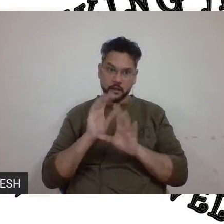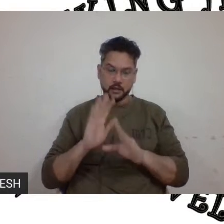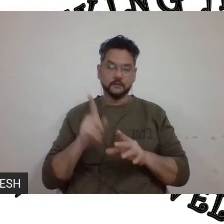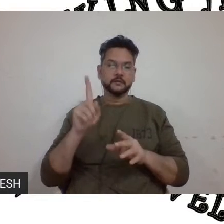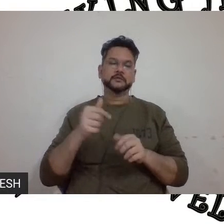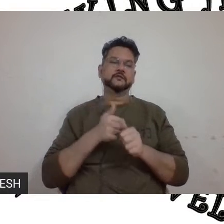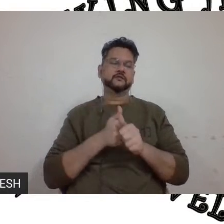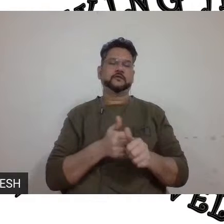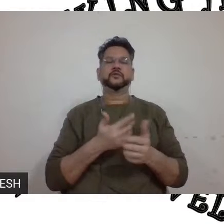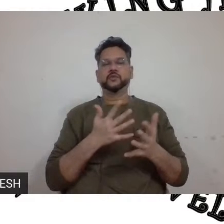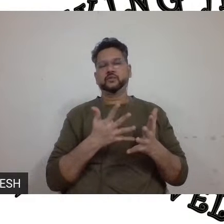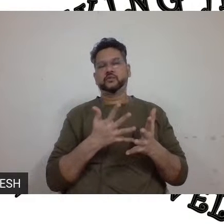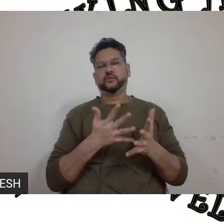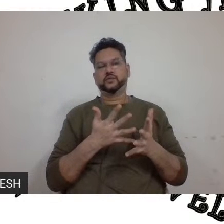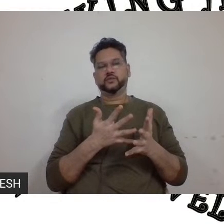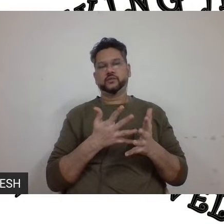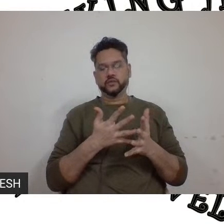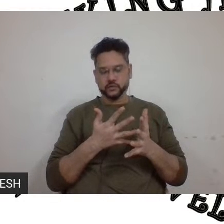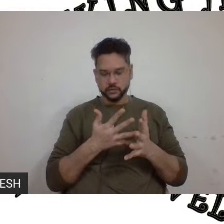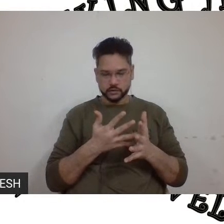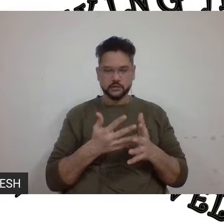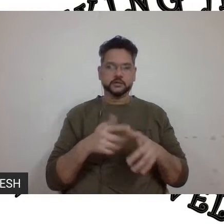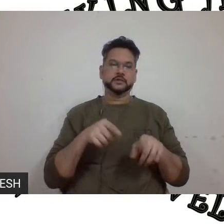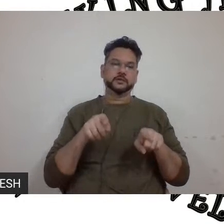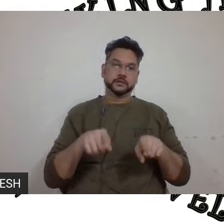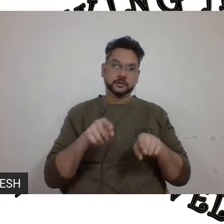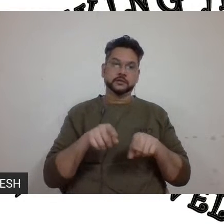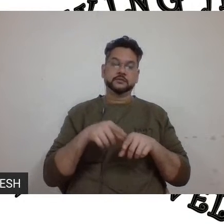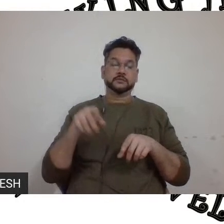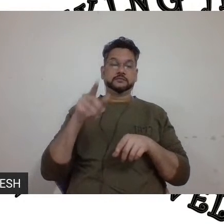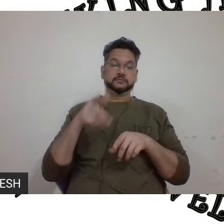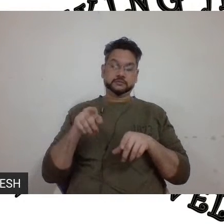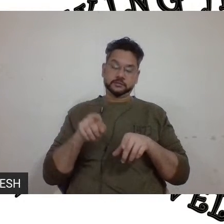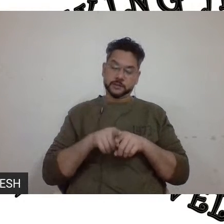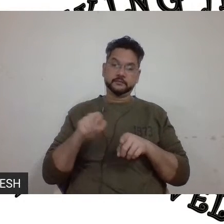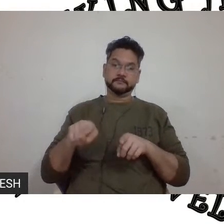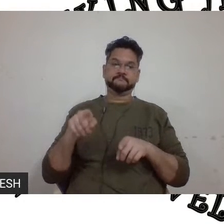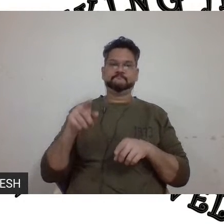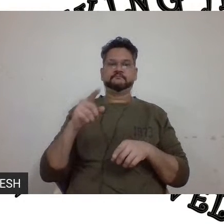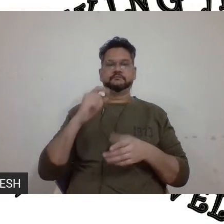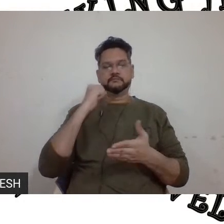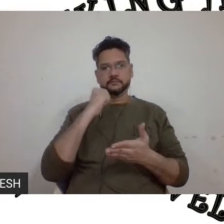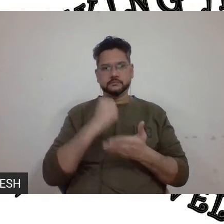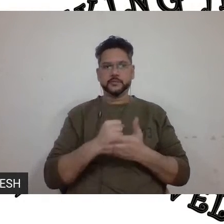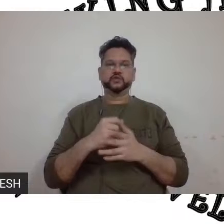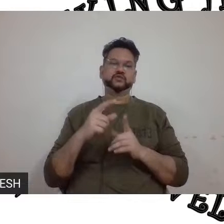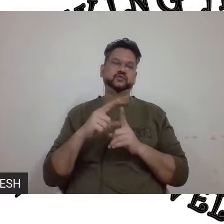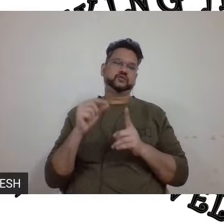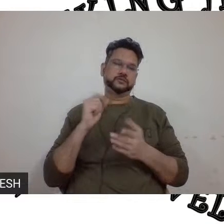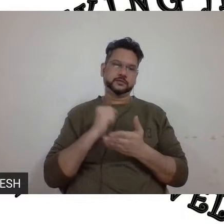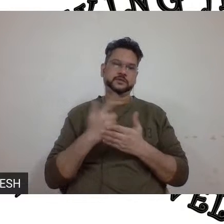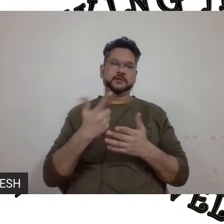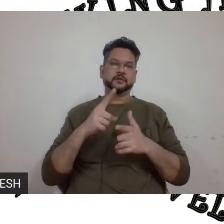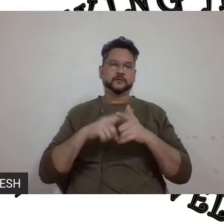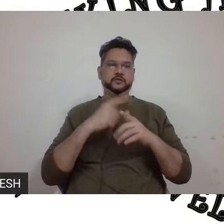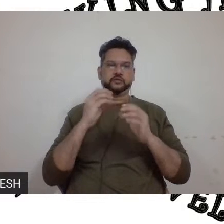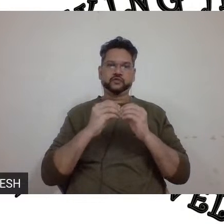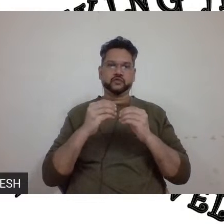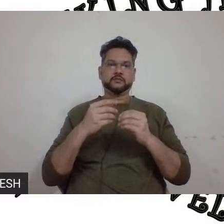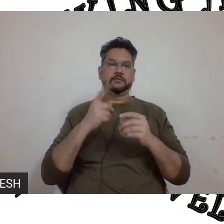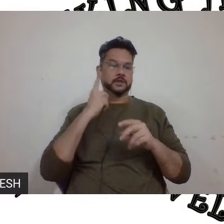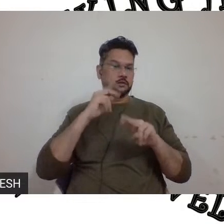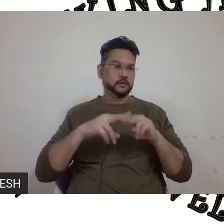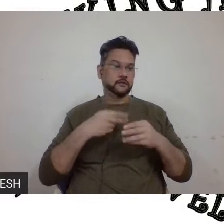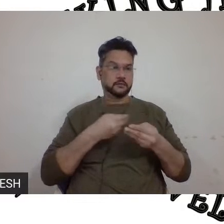इस फील्ड में इस तरह के इनिशिएटिव ले रहे हैं कि जॉब अपॉर्चुनिटीज क्रिएट हों और अच्छी तरह से उनको